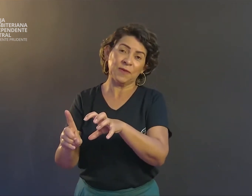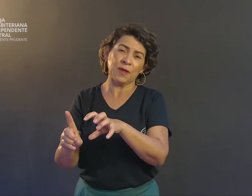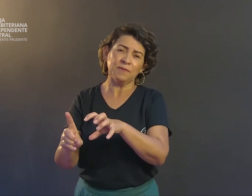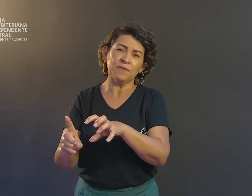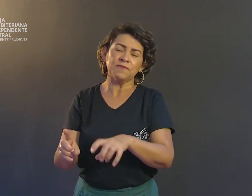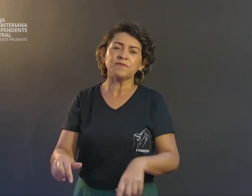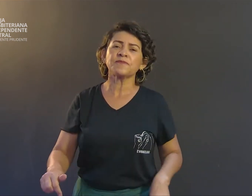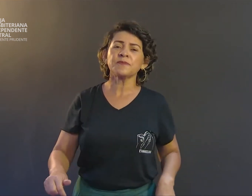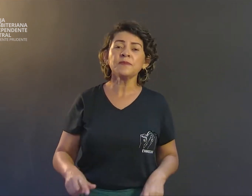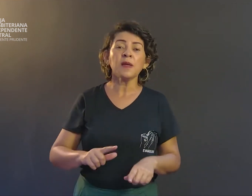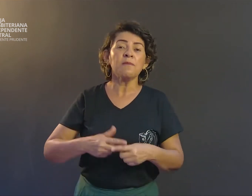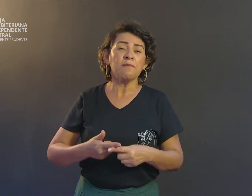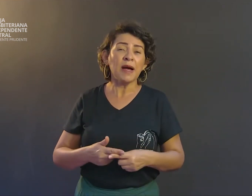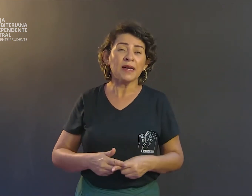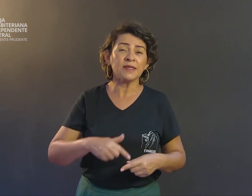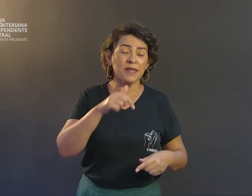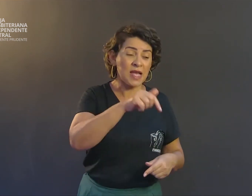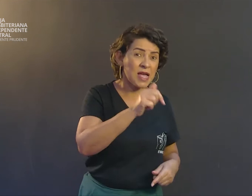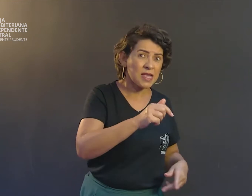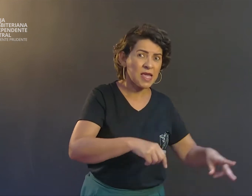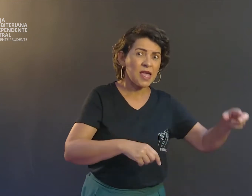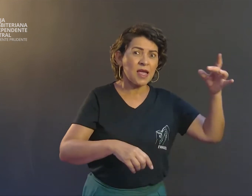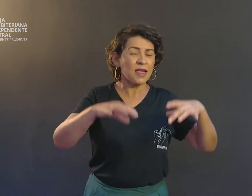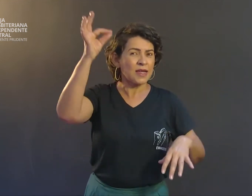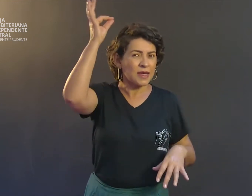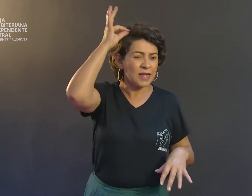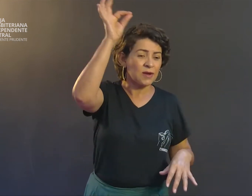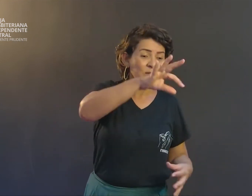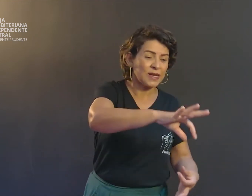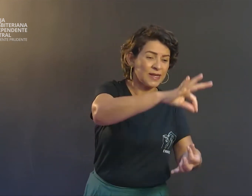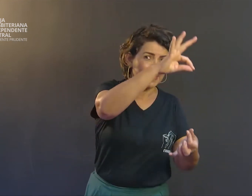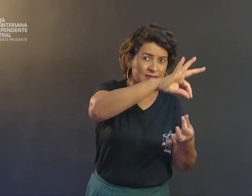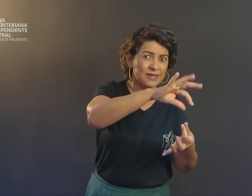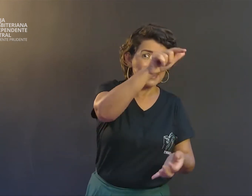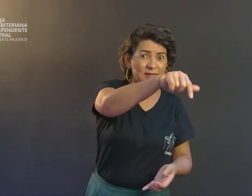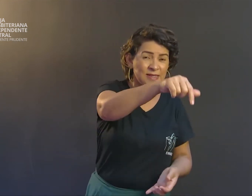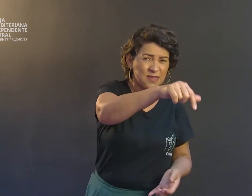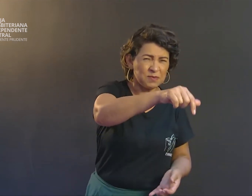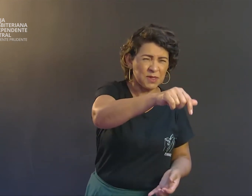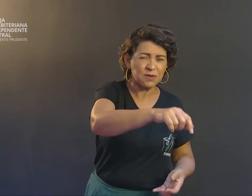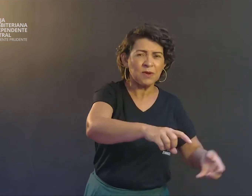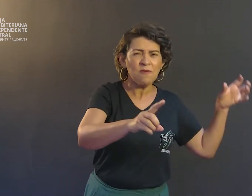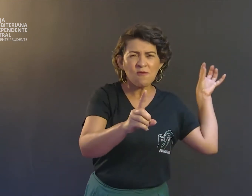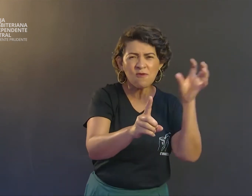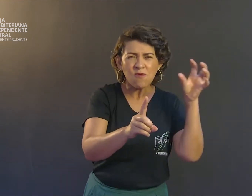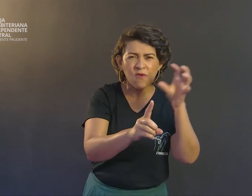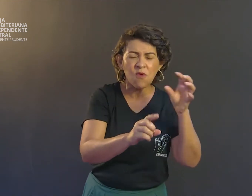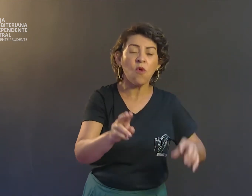destes principados se dá na cultura, moda, arte e nos influencia de maneiras que